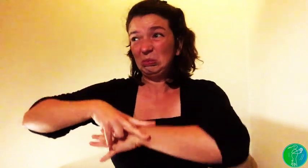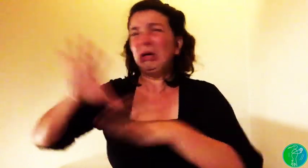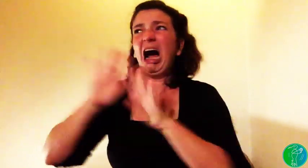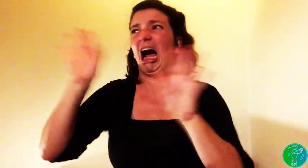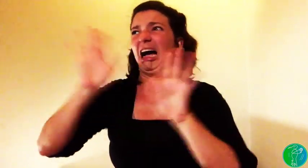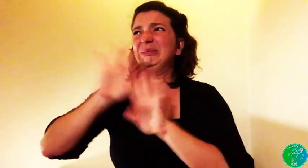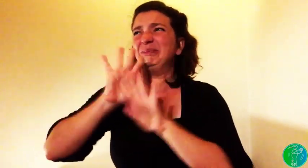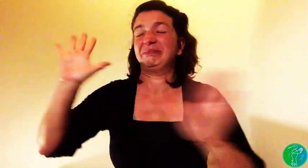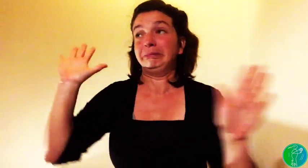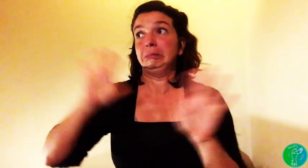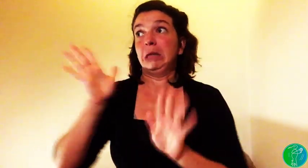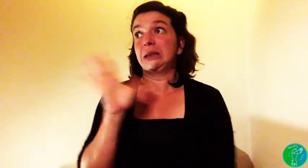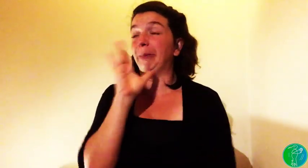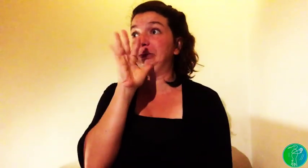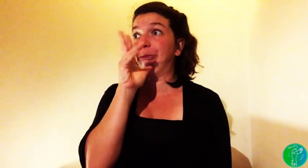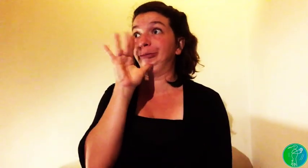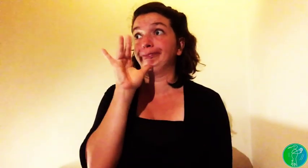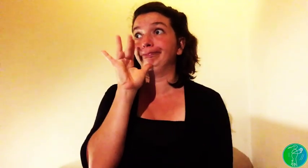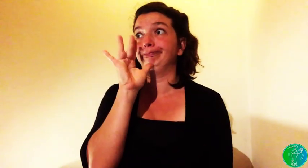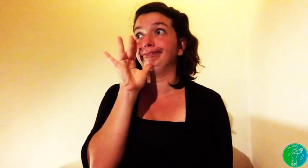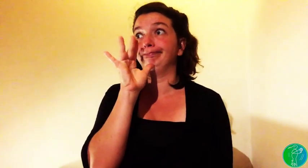Cela ne va pas du tout.